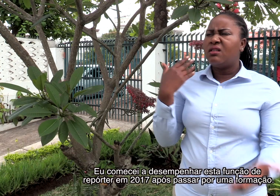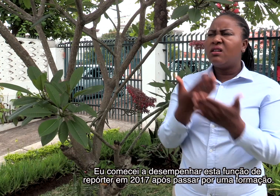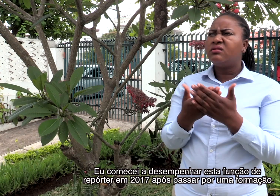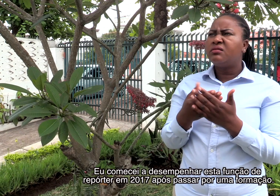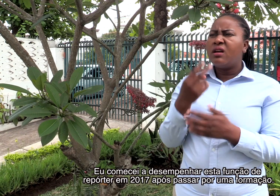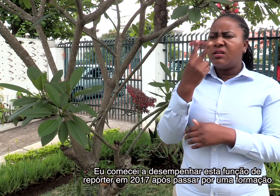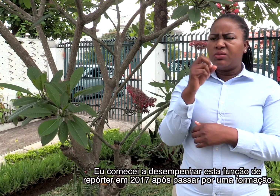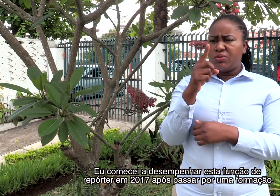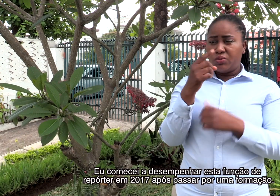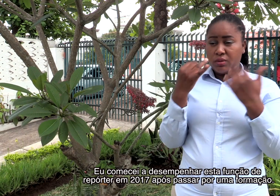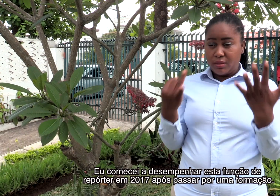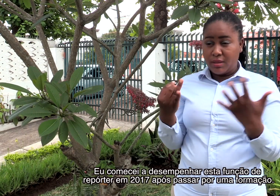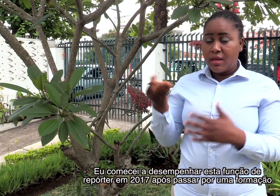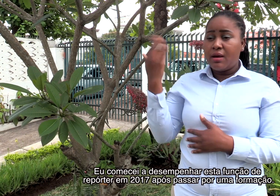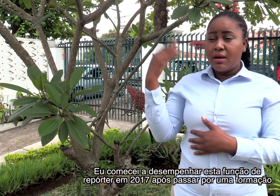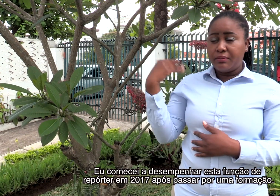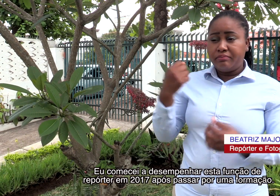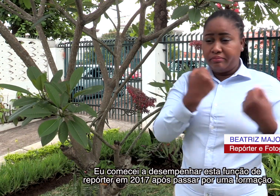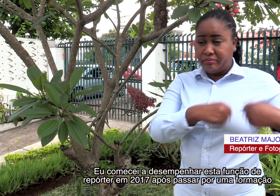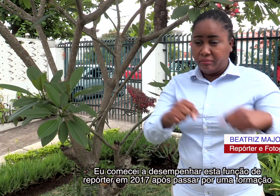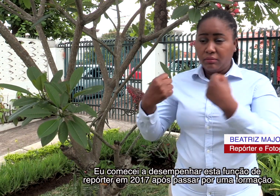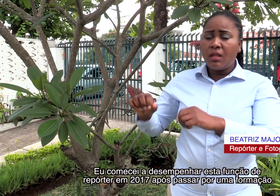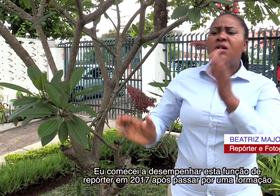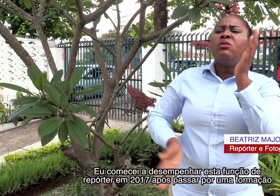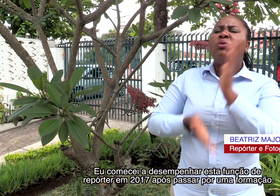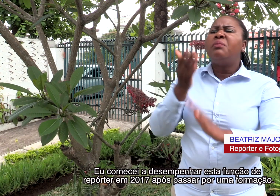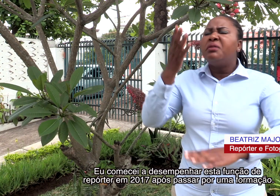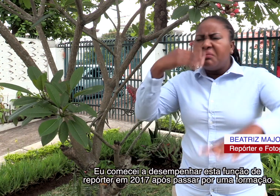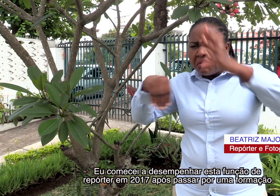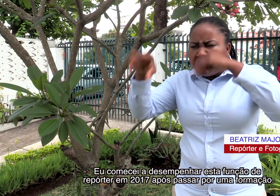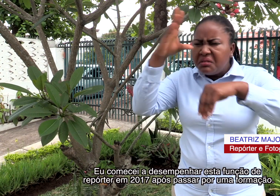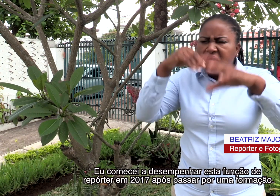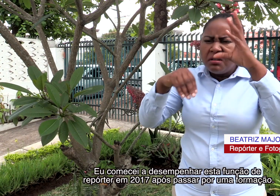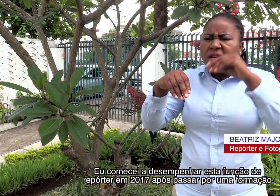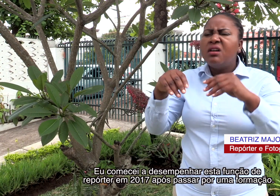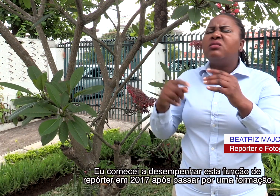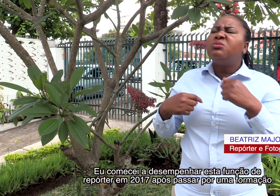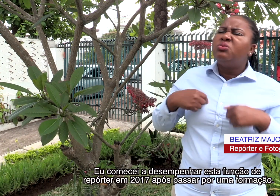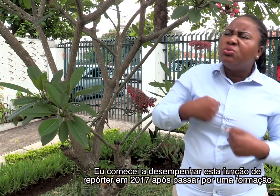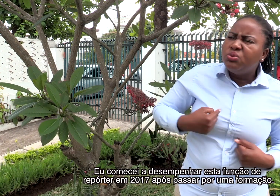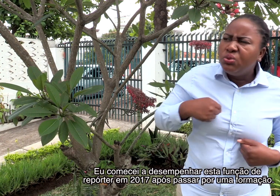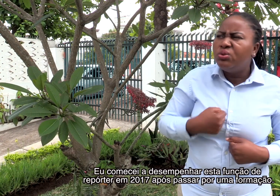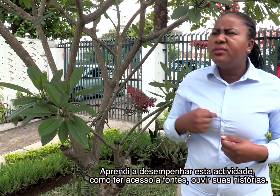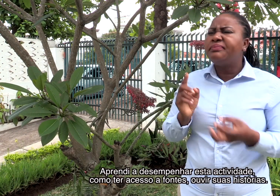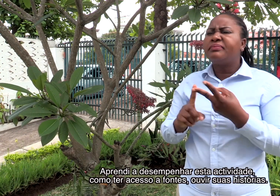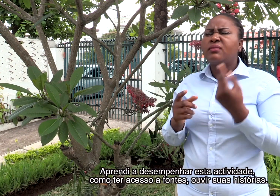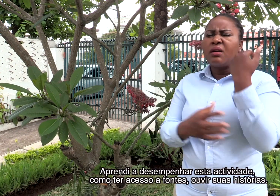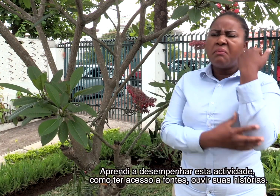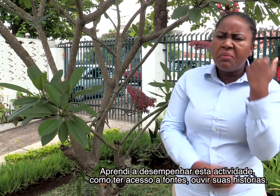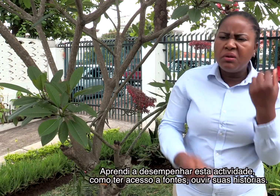Eu comecei a desempenhar a função de repórter em 2017, após passar por uma